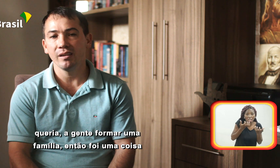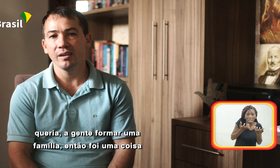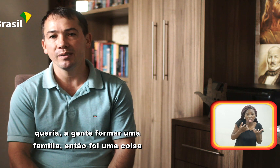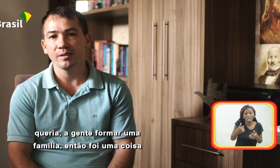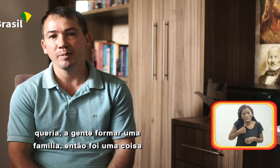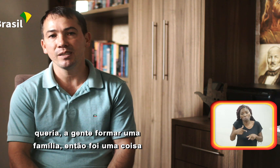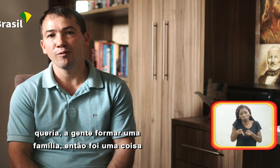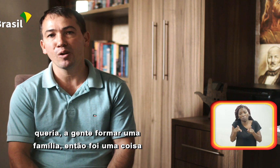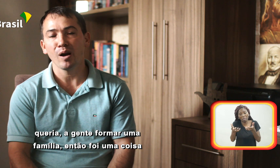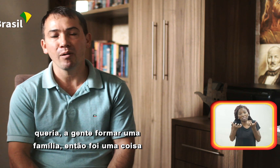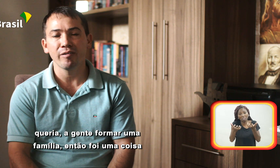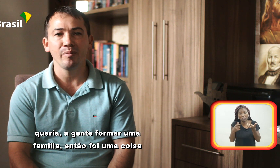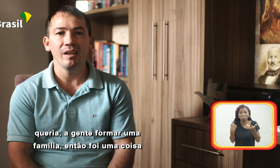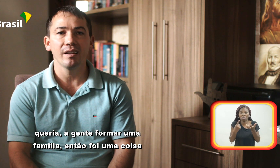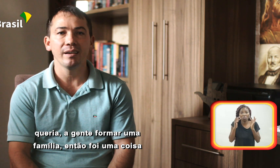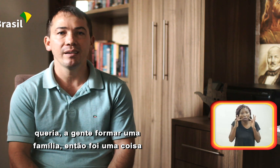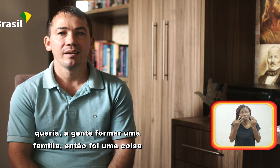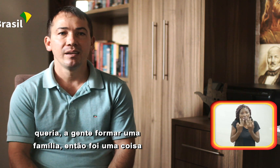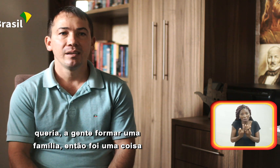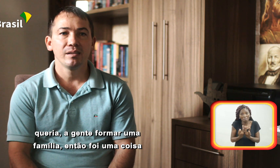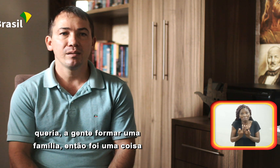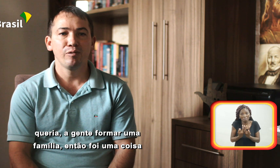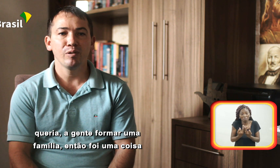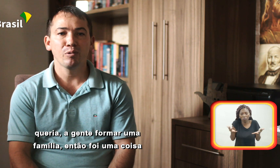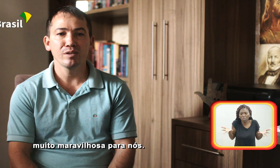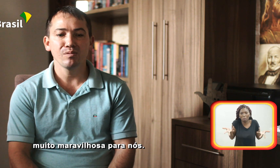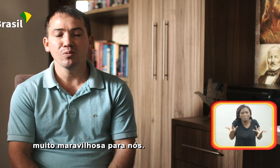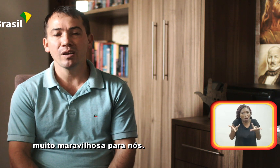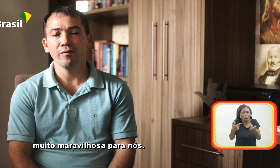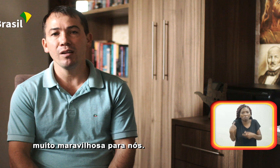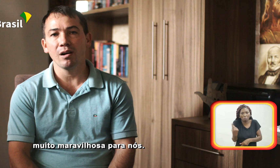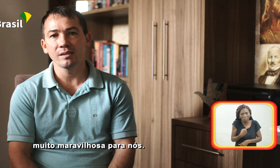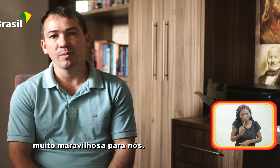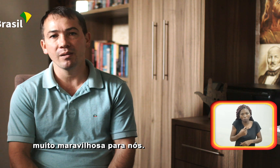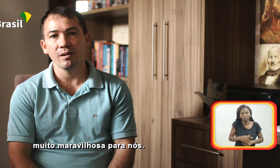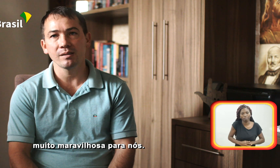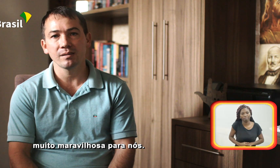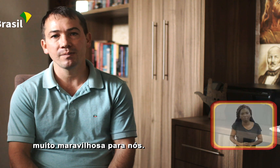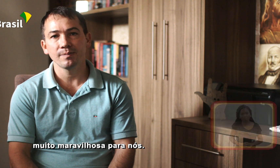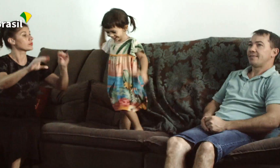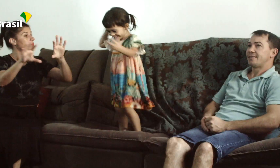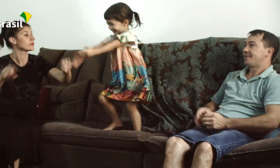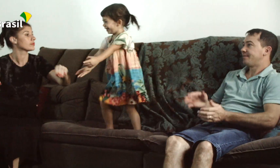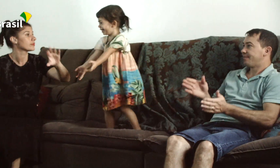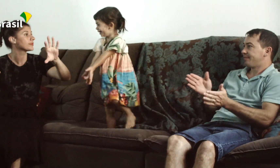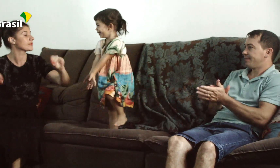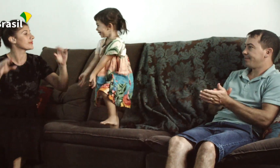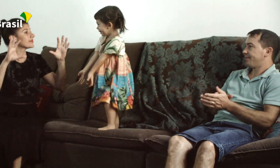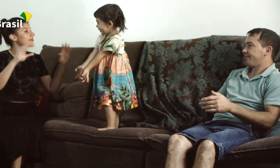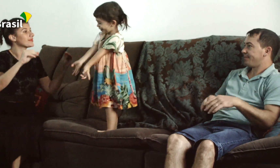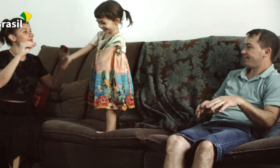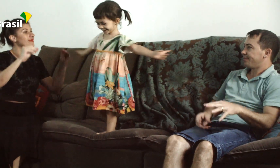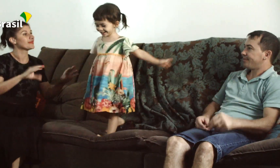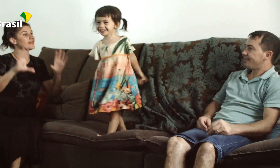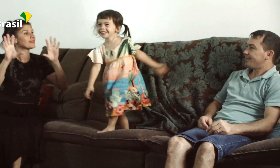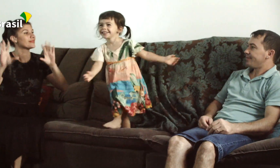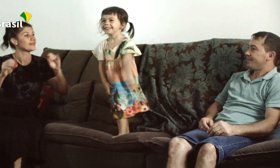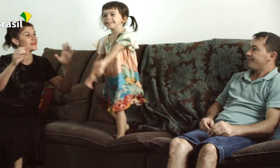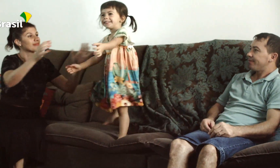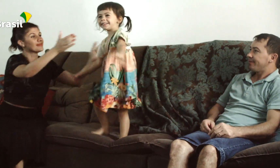queria, tipo, a gente formar uma família, né? Então foi uma coisa muito maravilhosa para nós. Vitória em pé no sofá, ladeada pelos pais